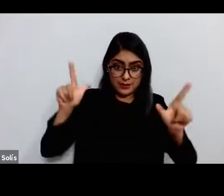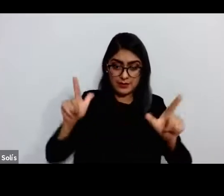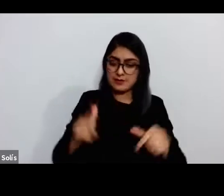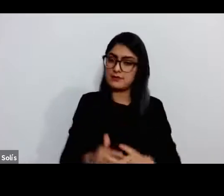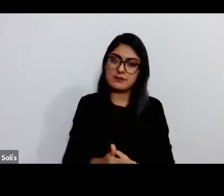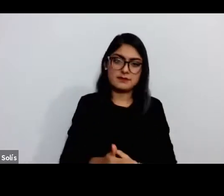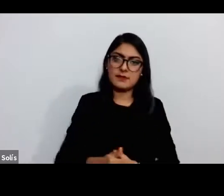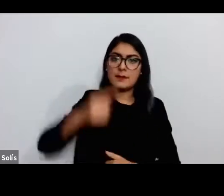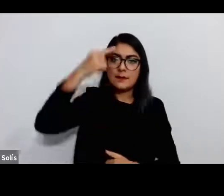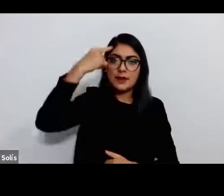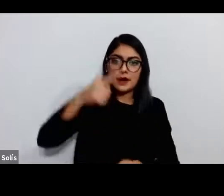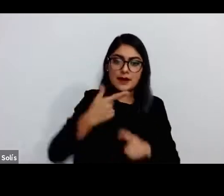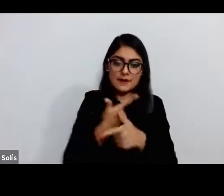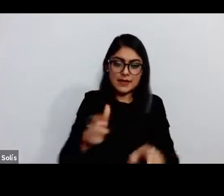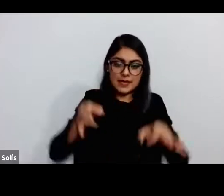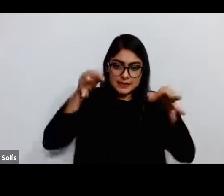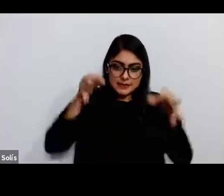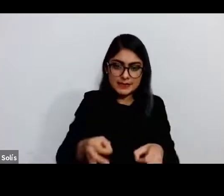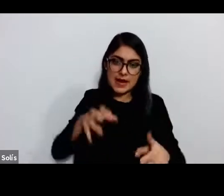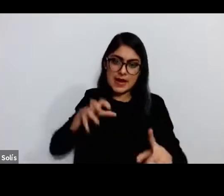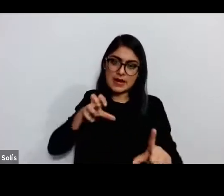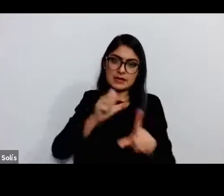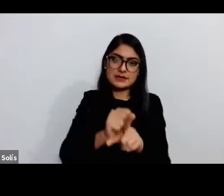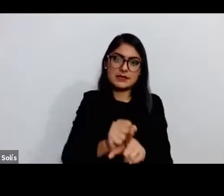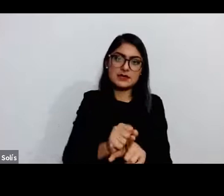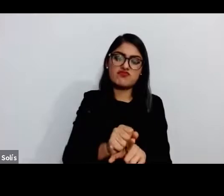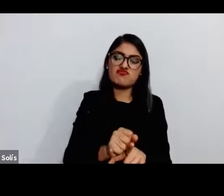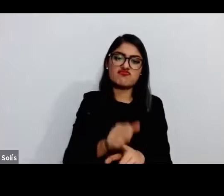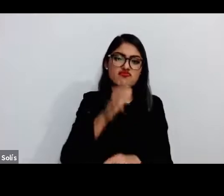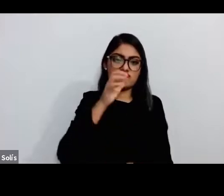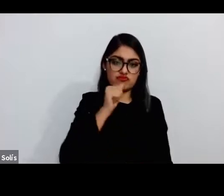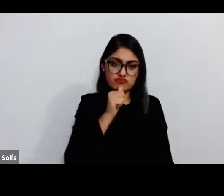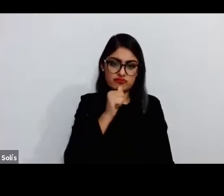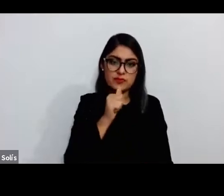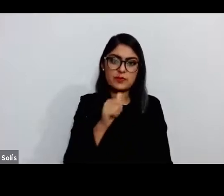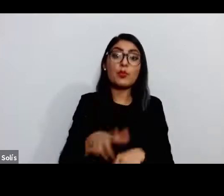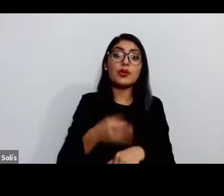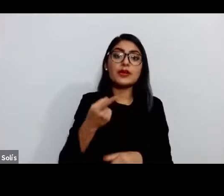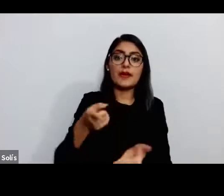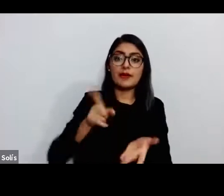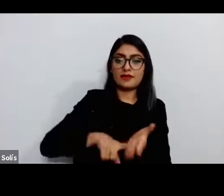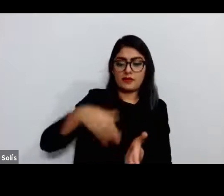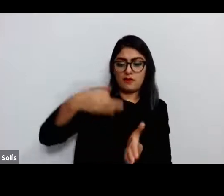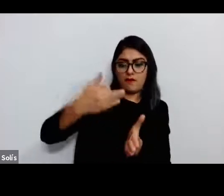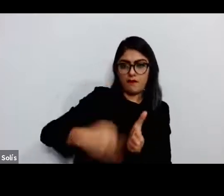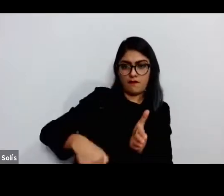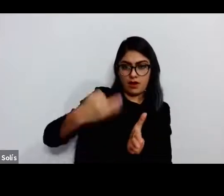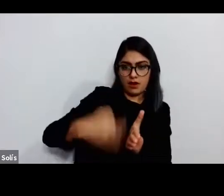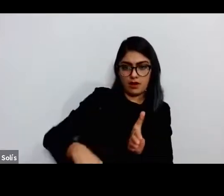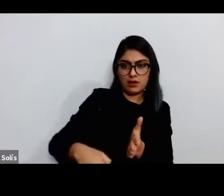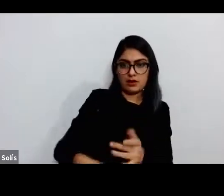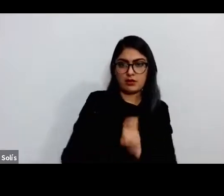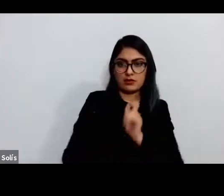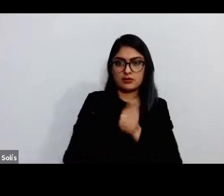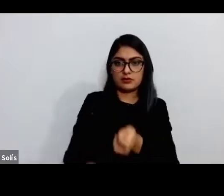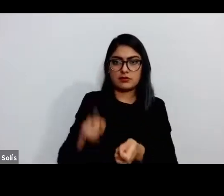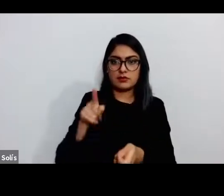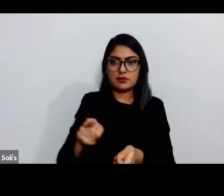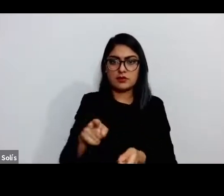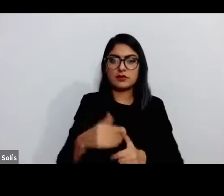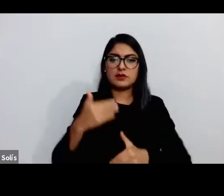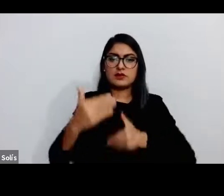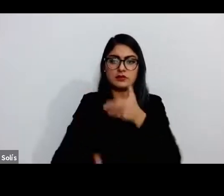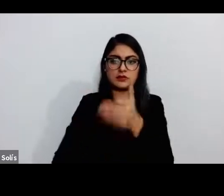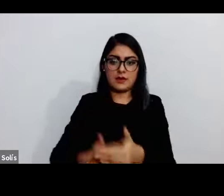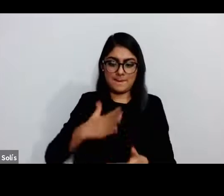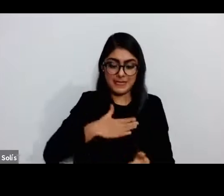libertad efectiva, una libertad real, digamos. ¿Por qué? Porque faltaban las condiciones materiales para poder ejercer esas libertades que